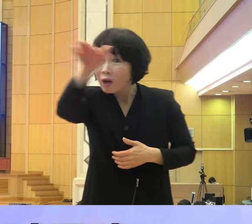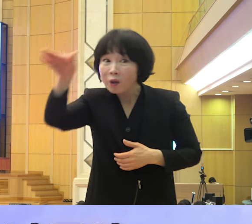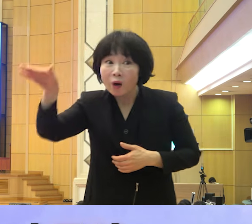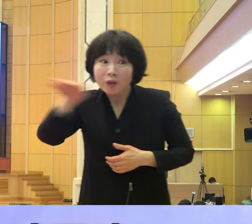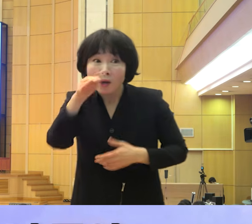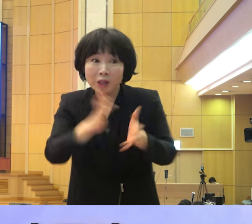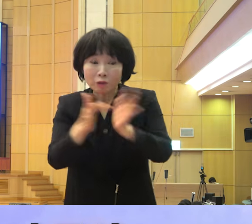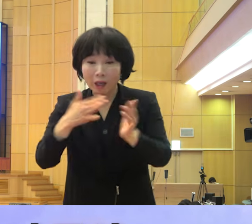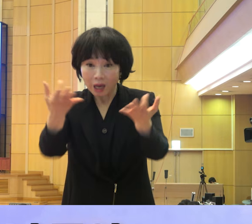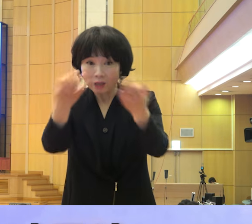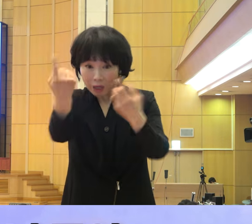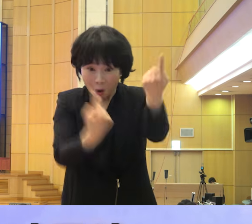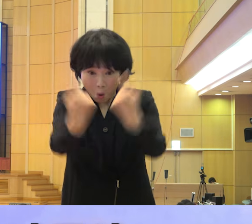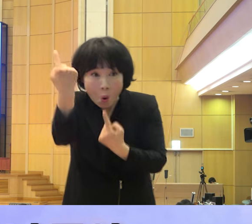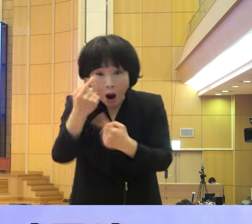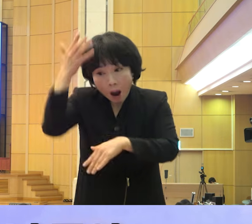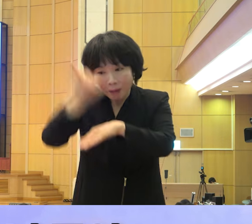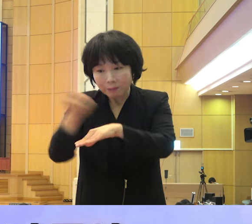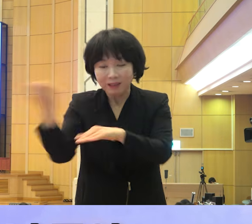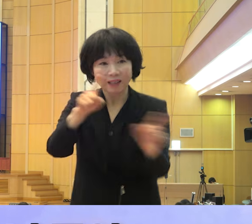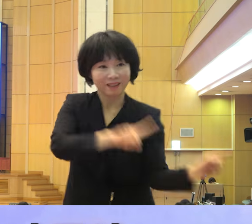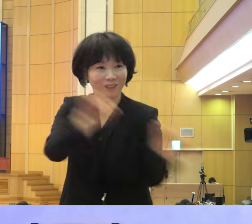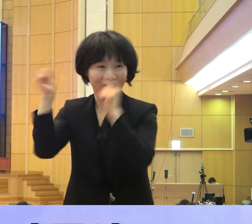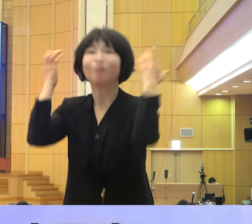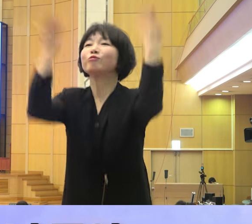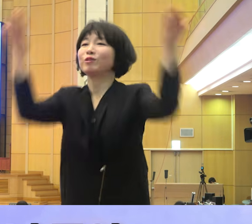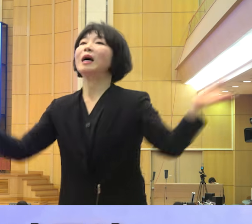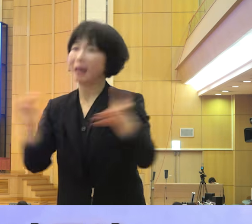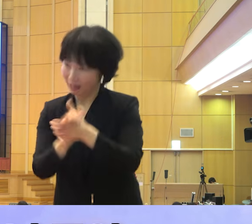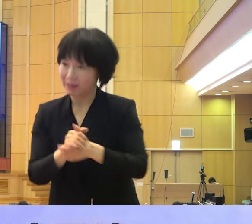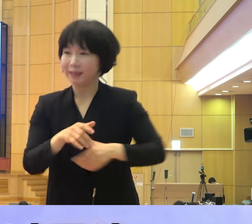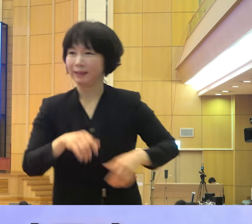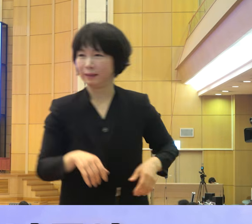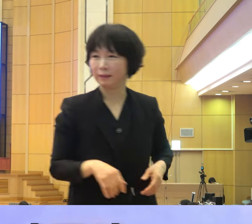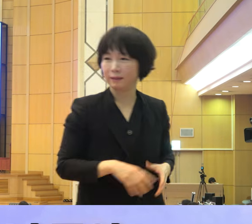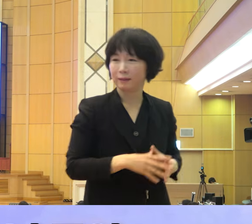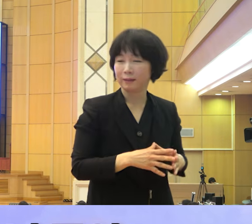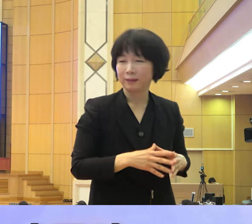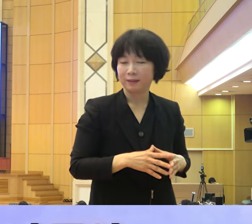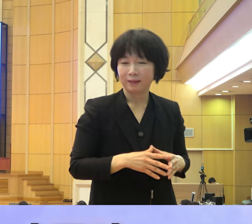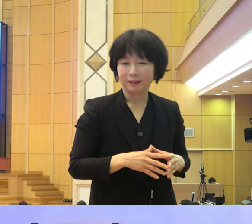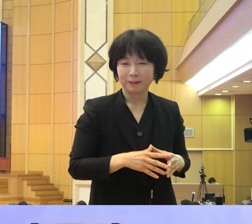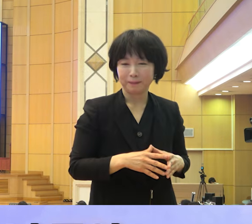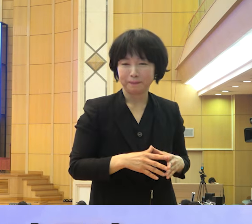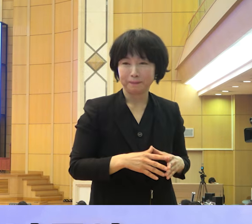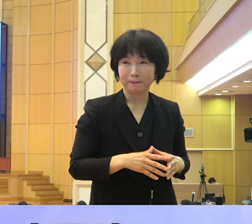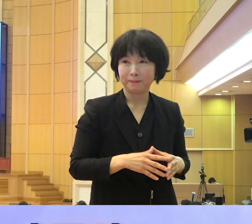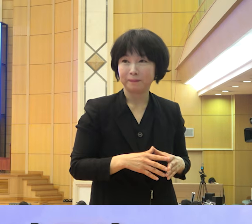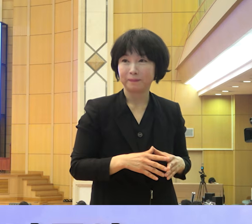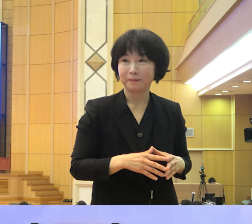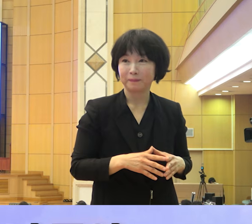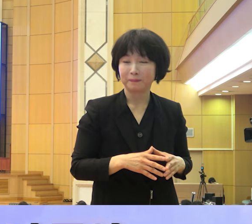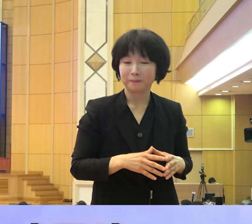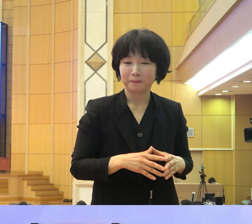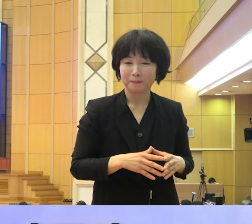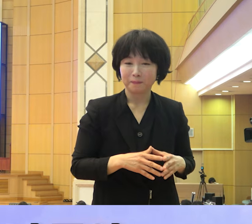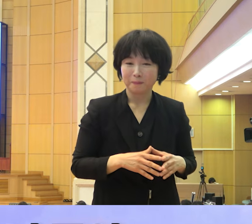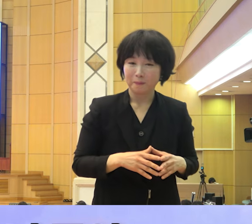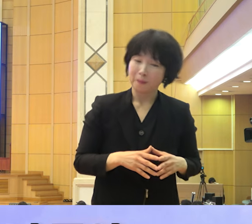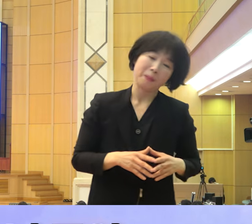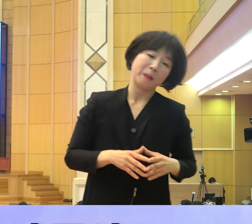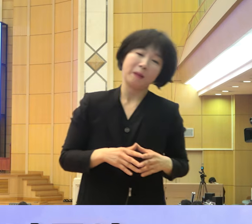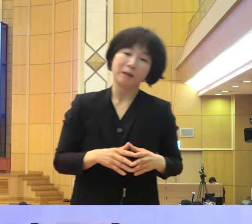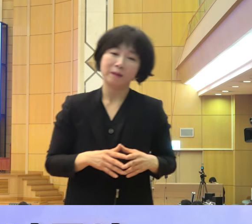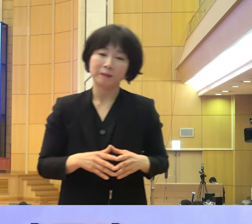마태복음 16장 13절로 가볼까요? 그래서 예수님은 이제 십자가 지시기